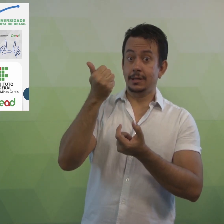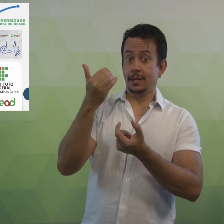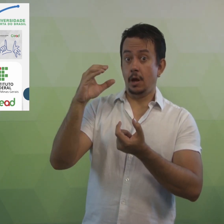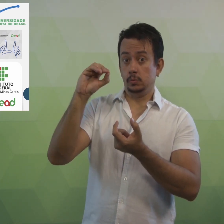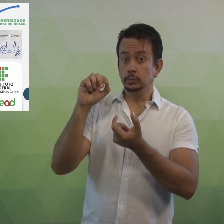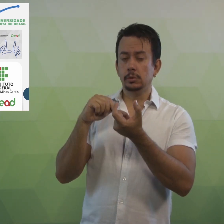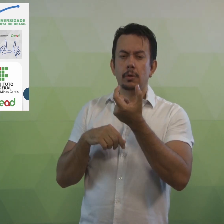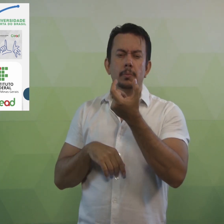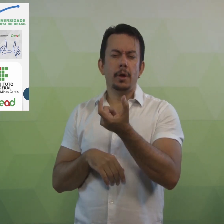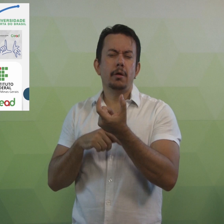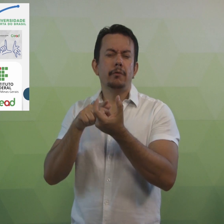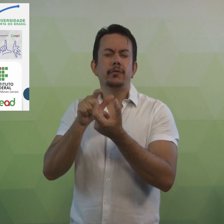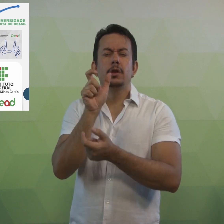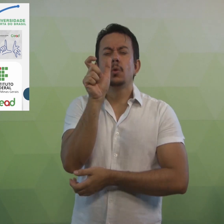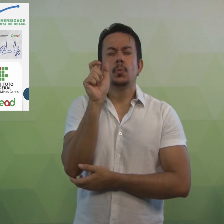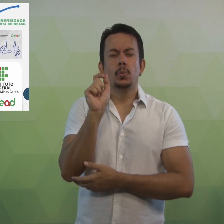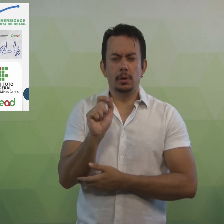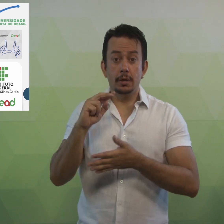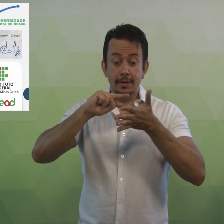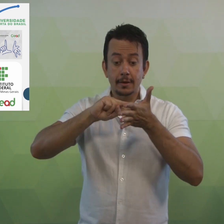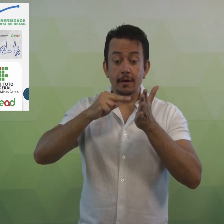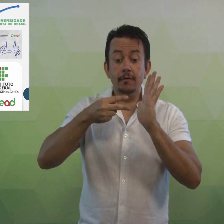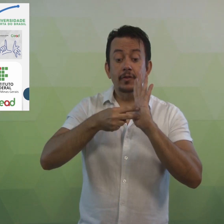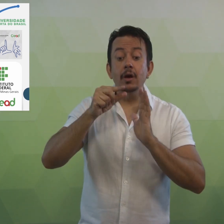Observem a palavra cognição.